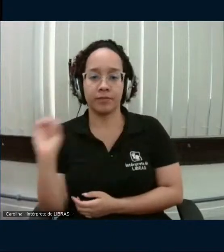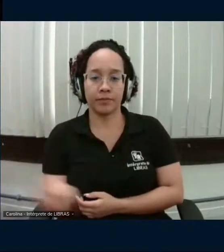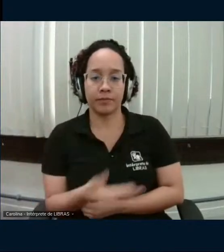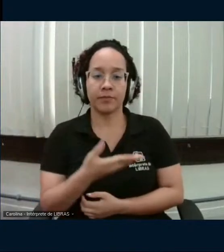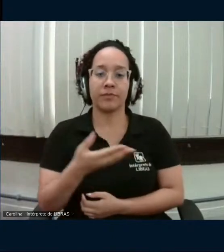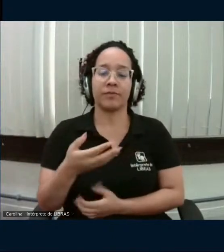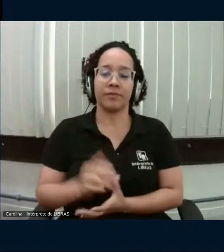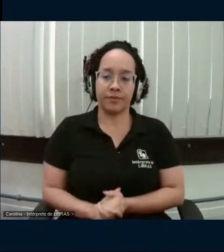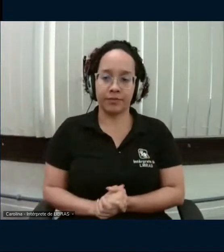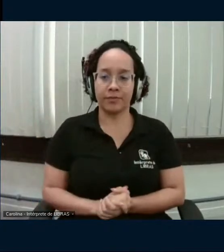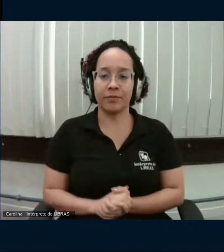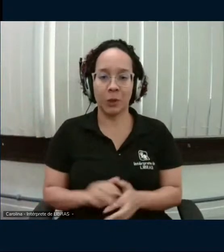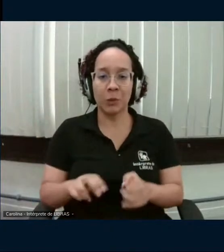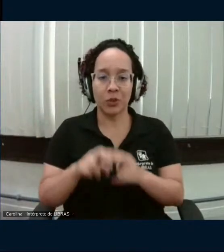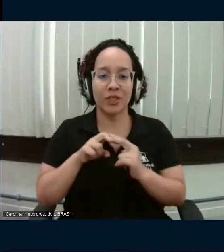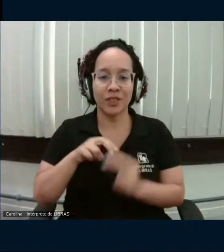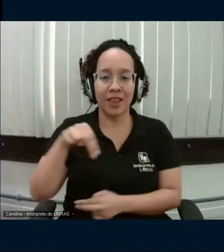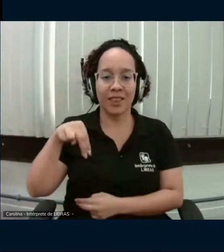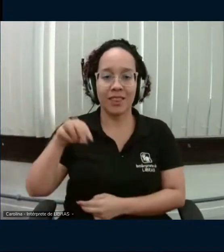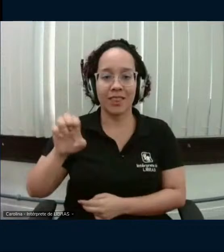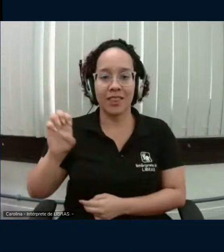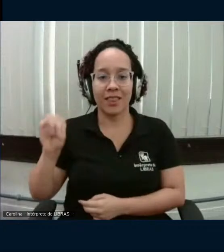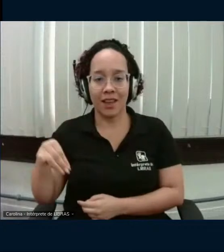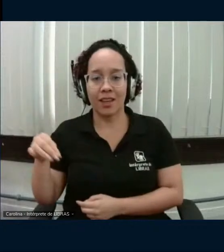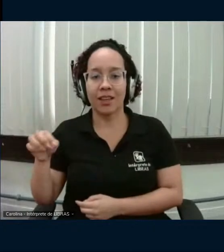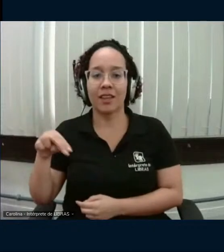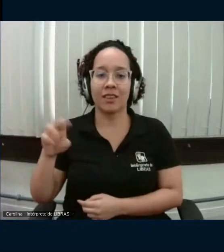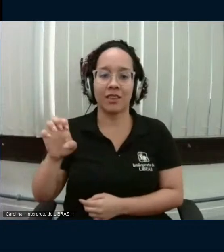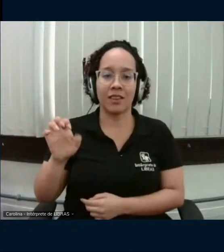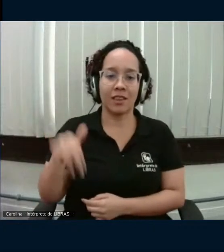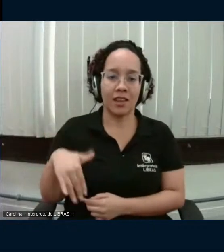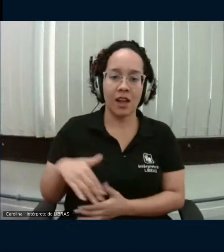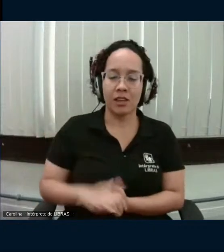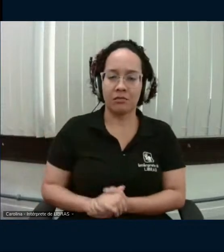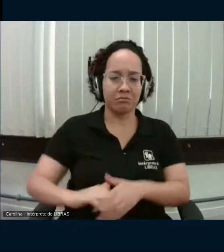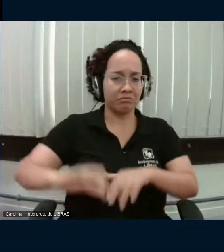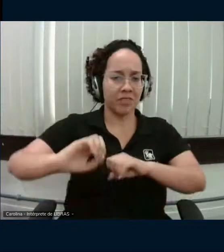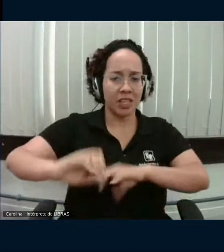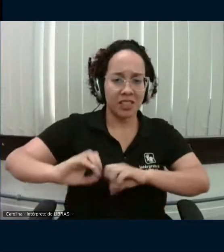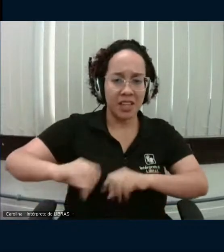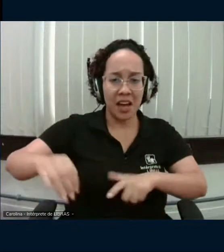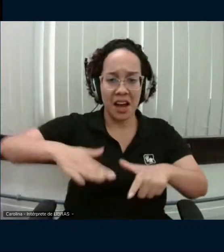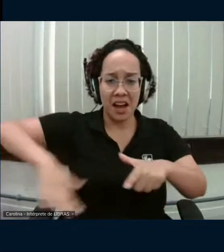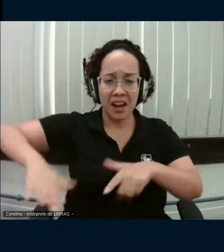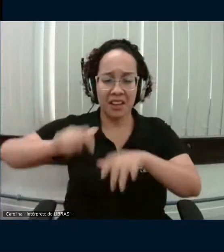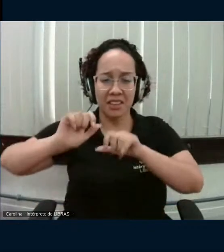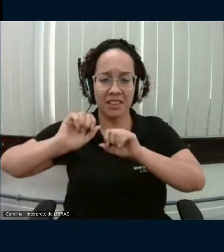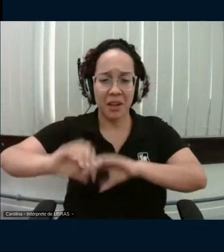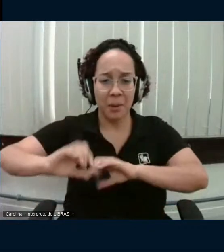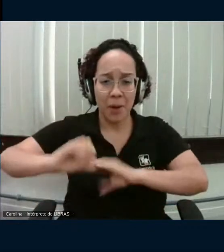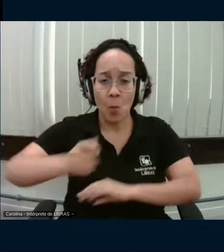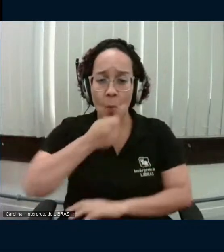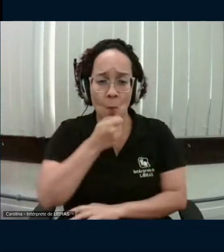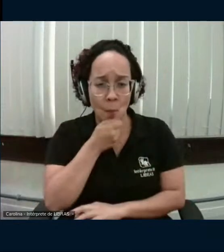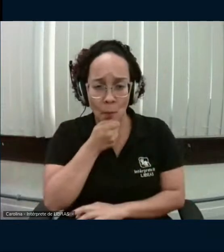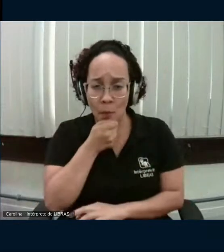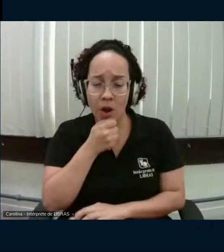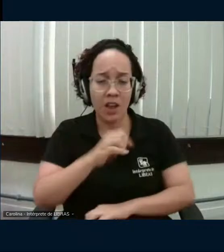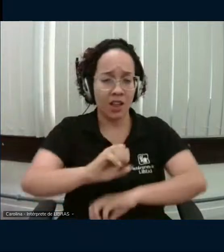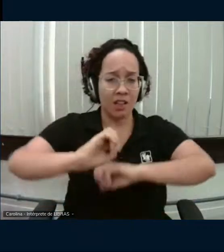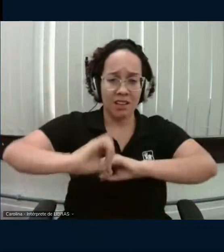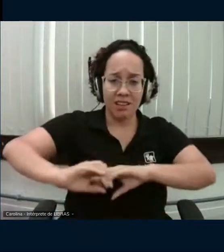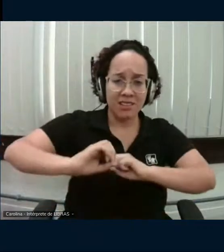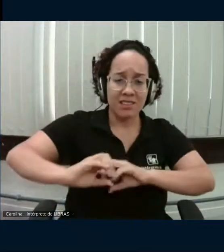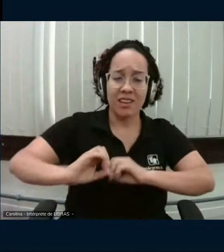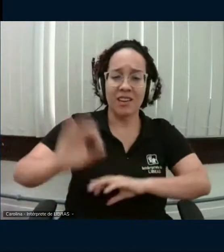Né? O ensino médio que nem prepara para o mundo do trabalho, que nem prepara para o ensino superior, e nem prepara como educação básica